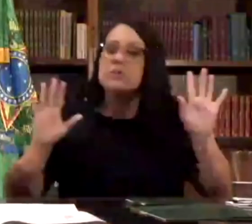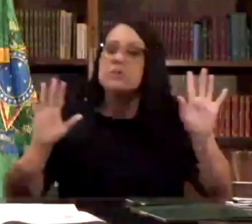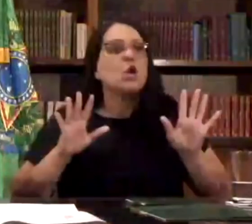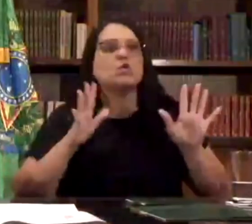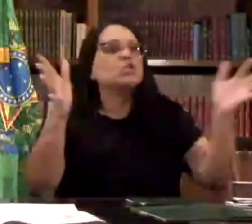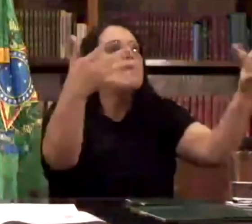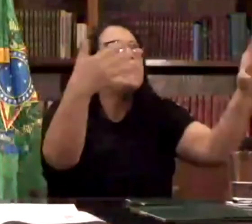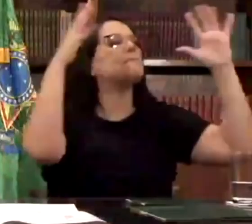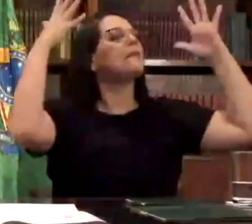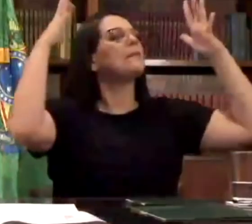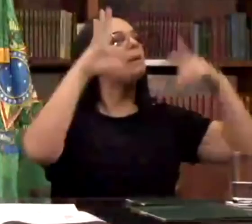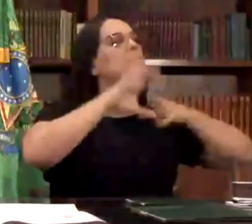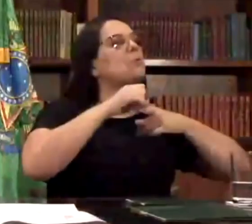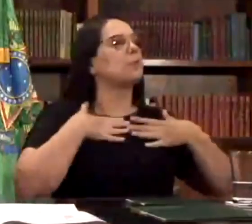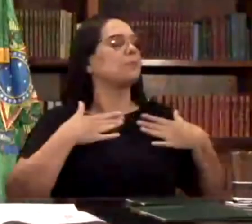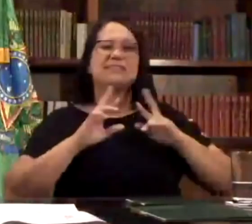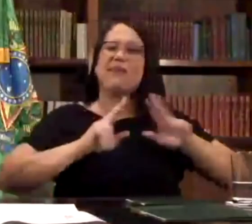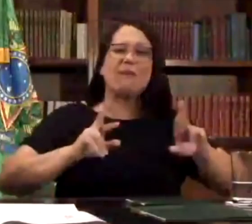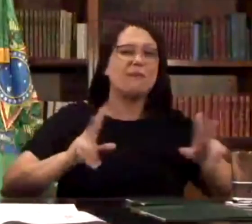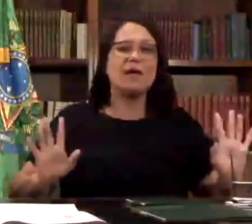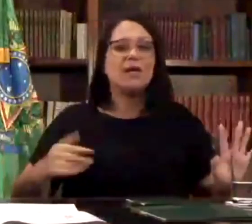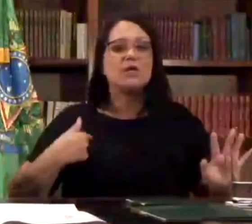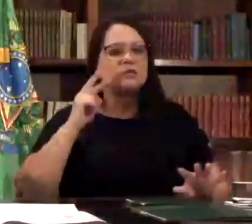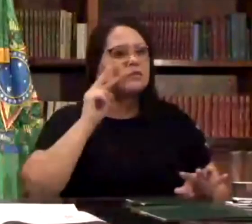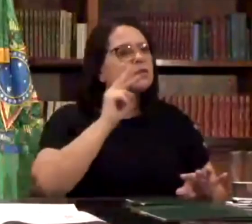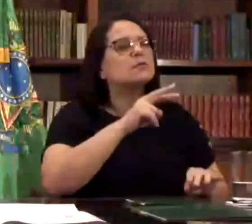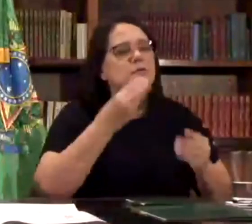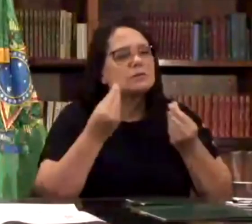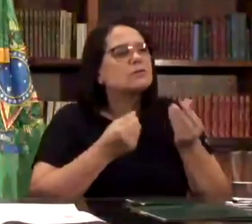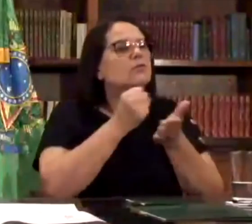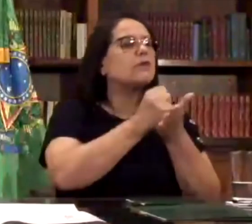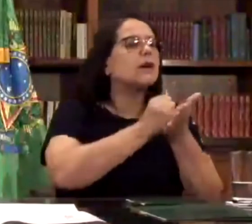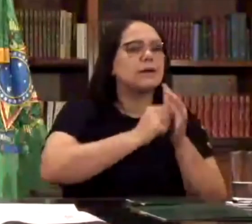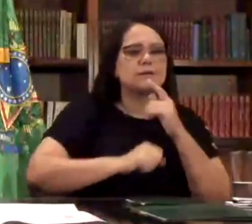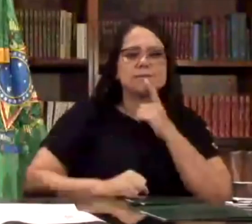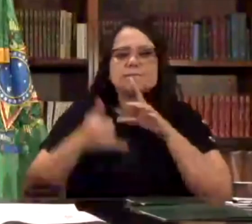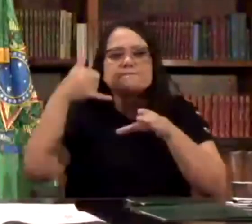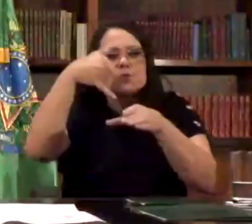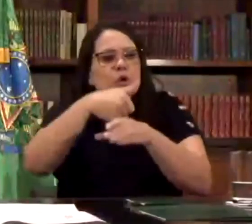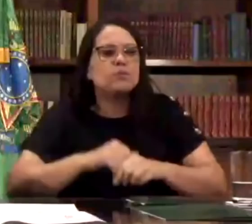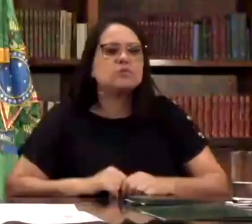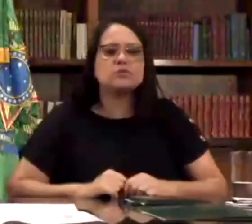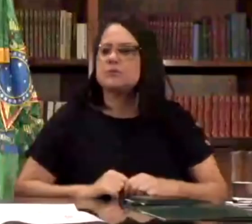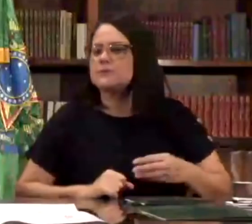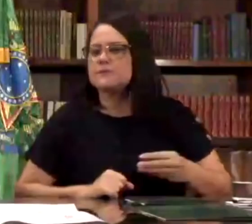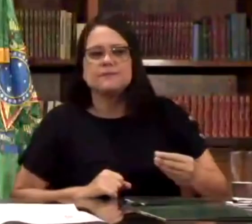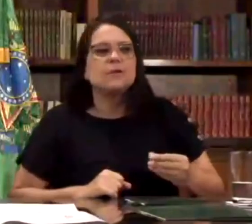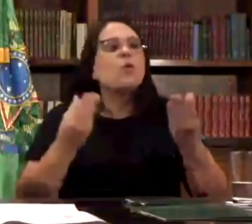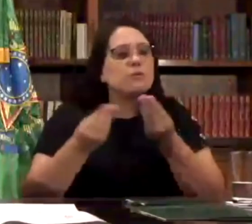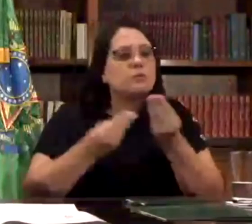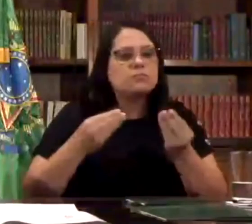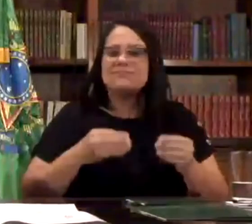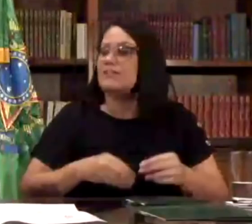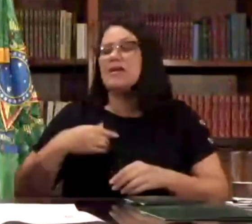para bater palma para mim. Eu estou vendo o que está acontecendo. Fui em farmácias, fui em posto de combustível, caiu drasticamente a